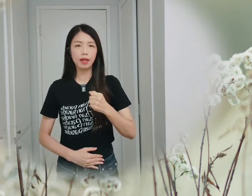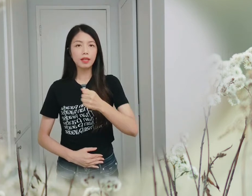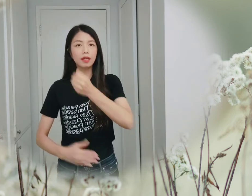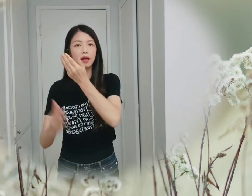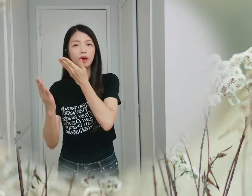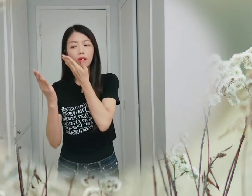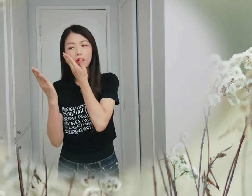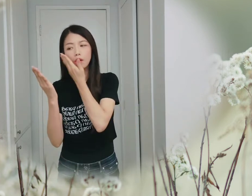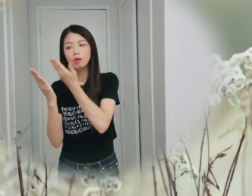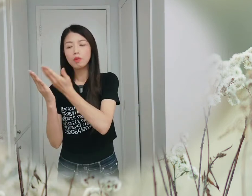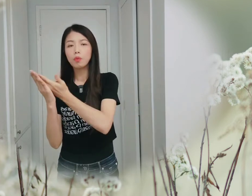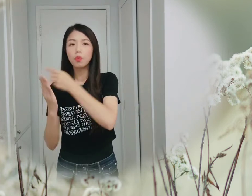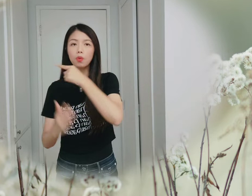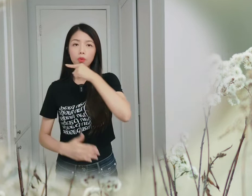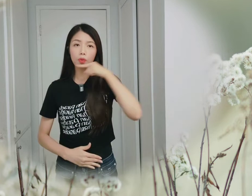다시 해드릴게요.